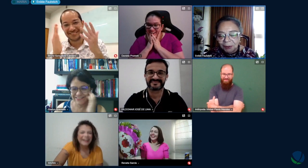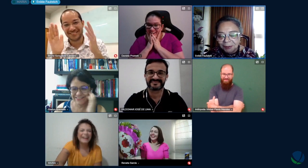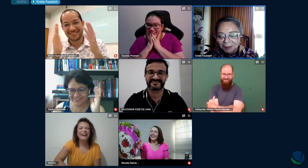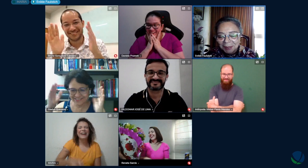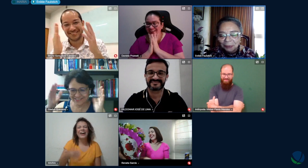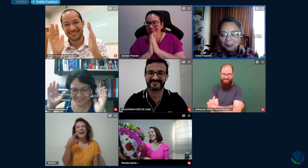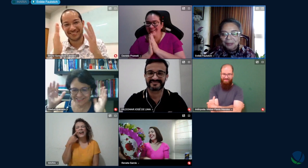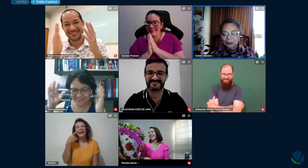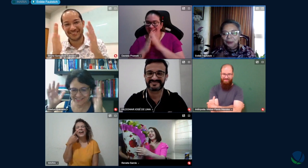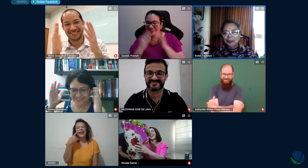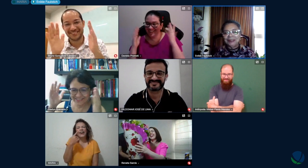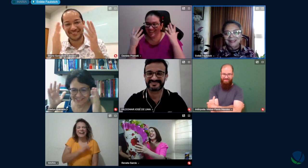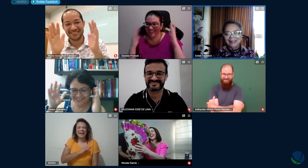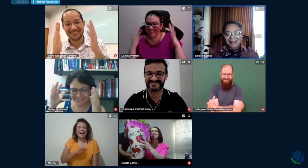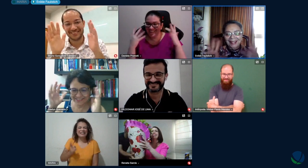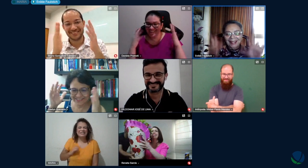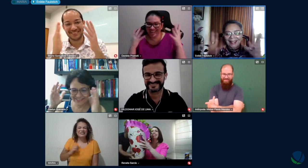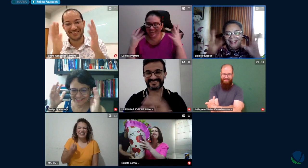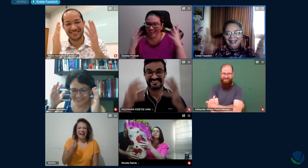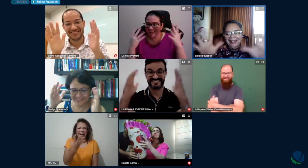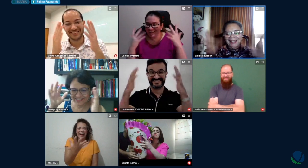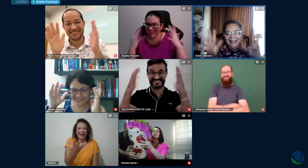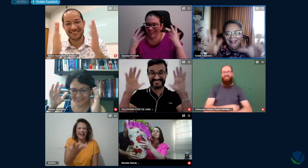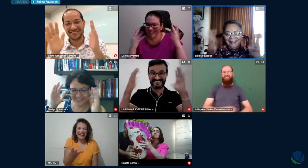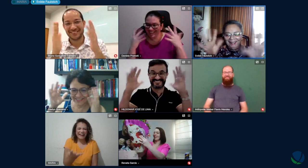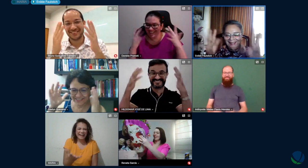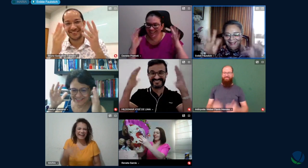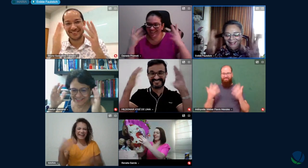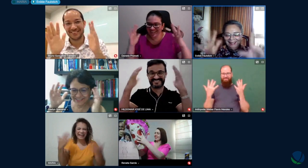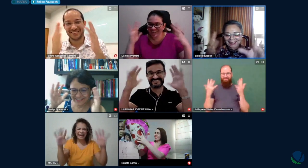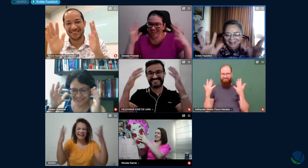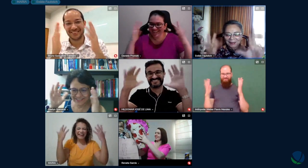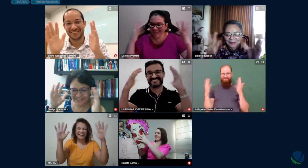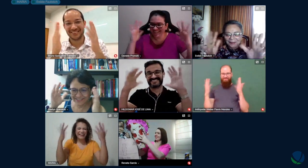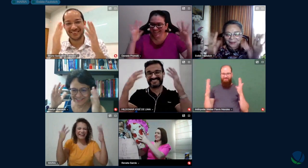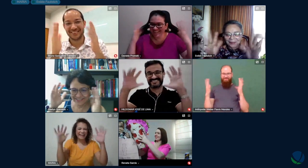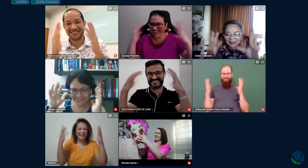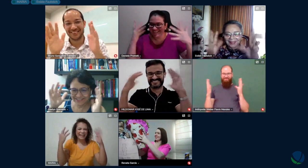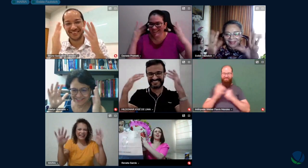aí, ó, as flores. Ei!